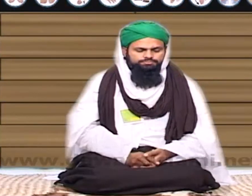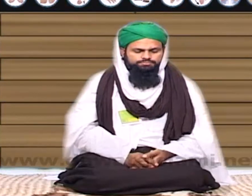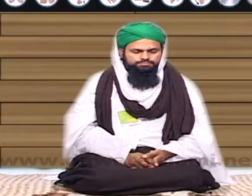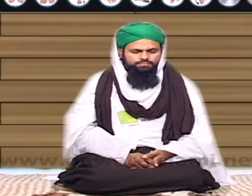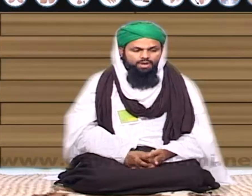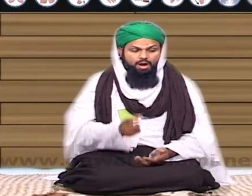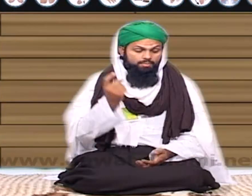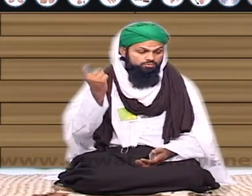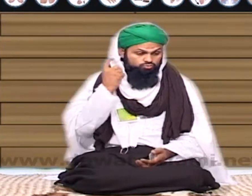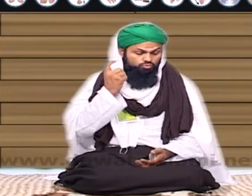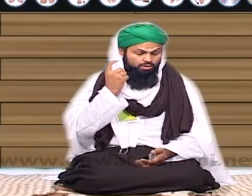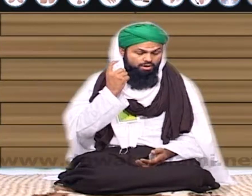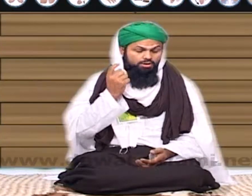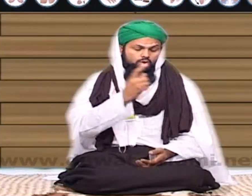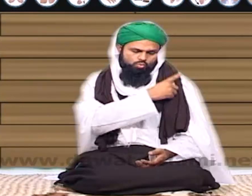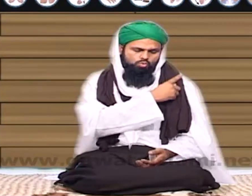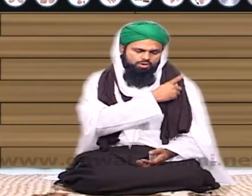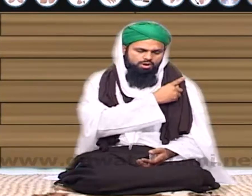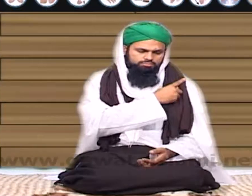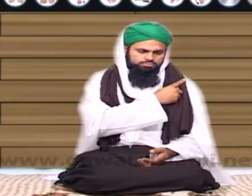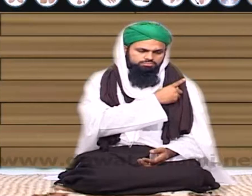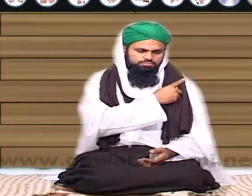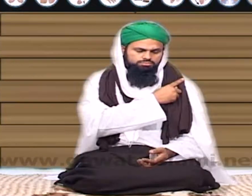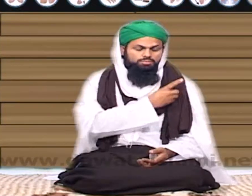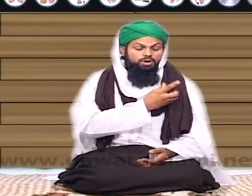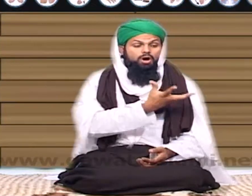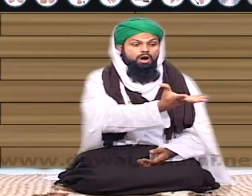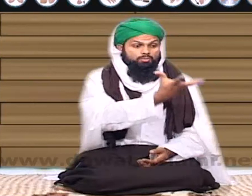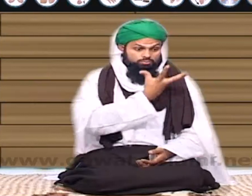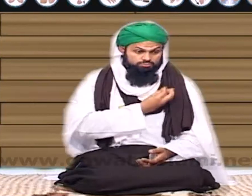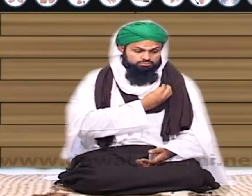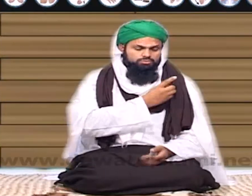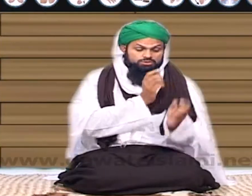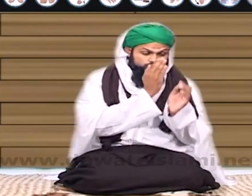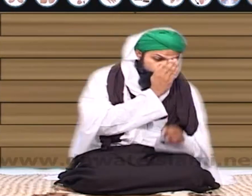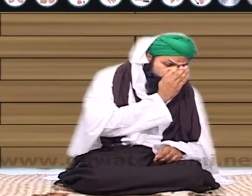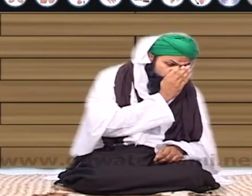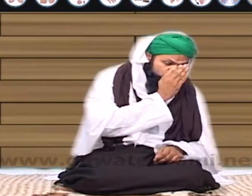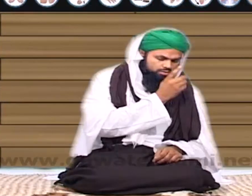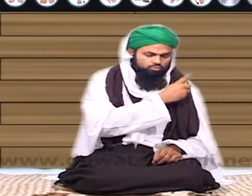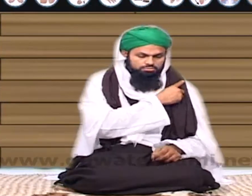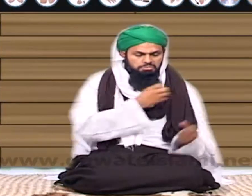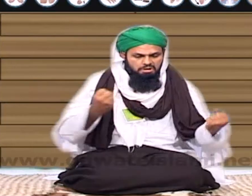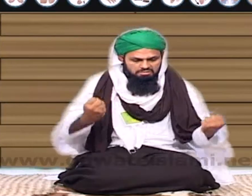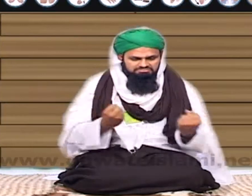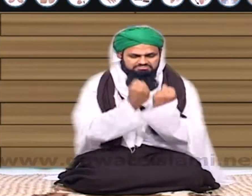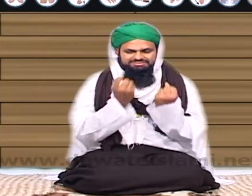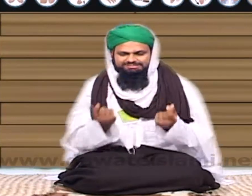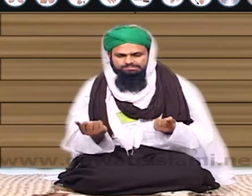دے کہ آپ سننے کے گناہگار بھی ہوئے اور ساتھ ساتھ پہنچانے کے گناہگار بھی، اور یہ پہنچانا چغلی ہے. پھر دونوں میں لڑائی چھن گئی.